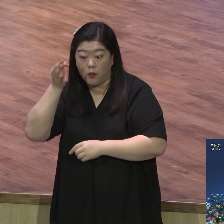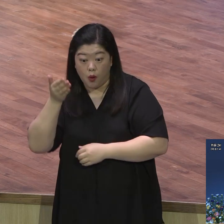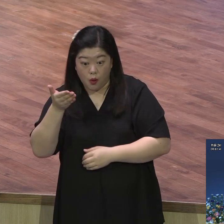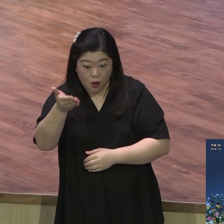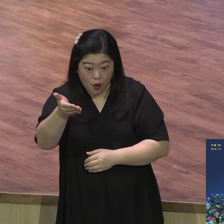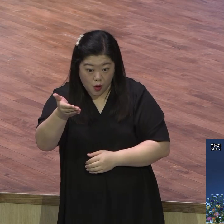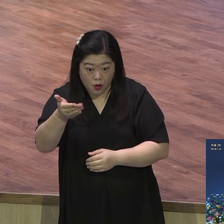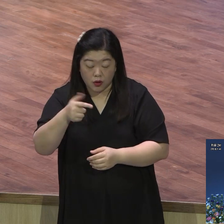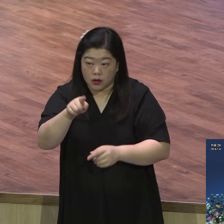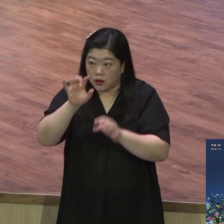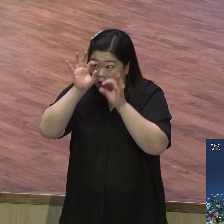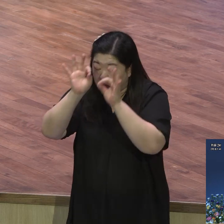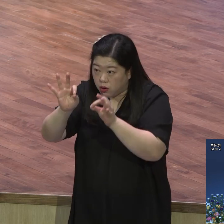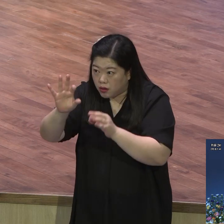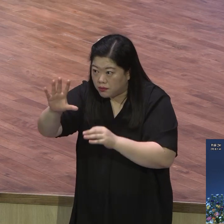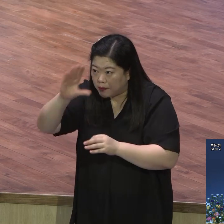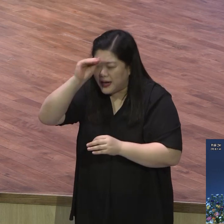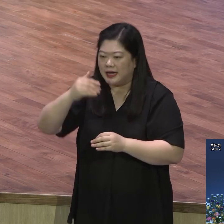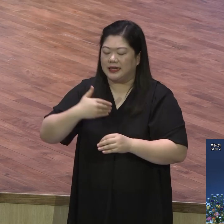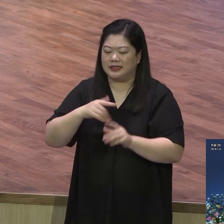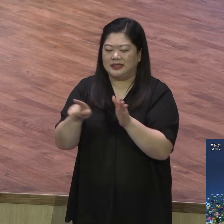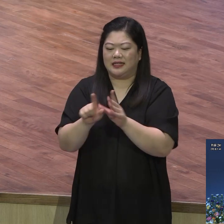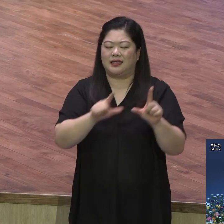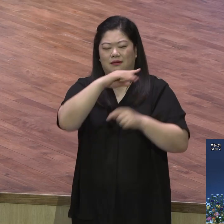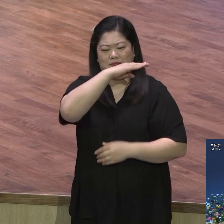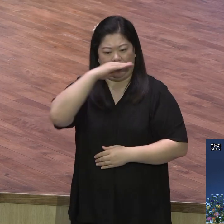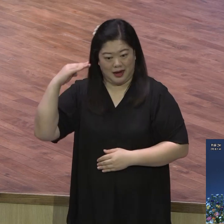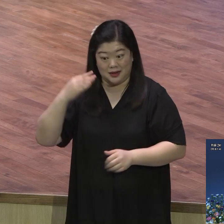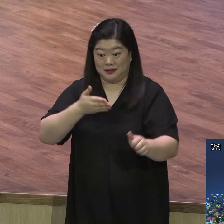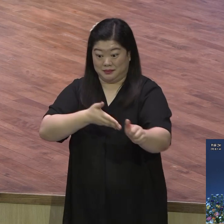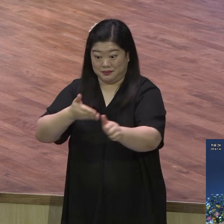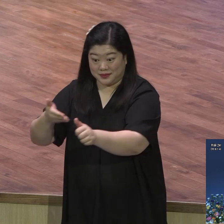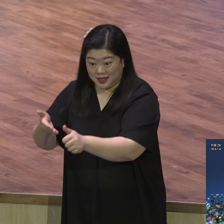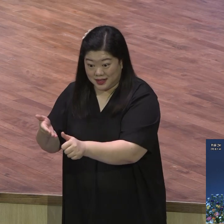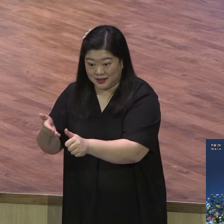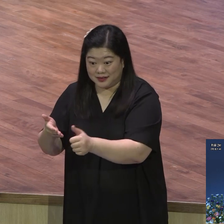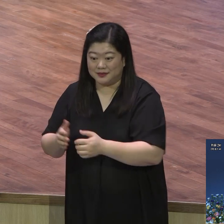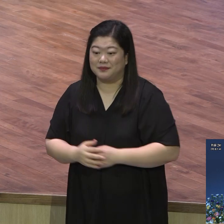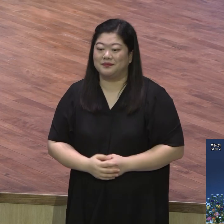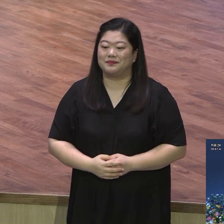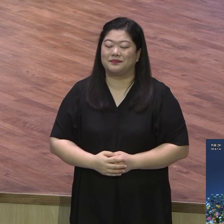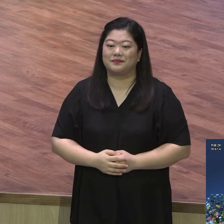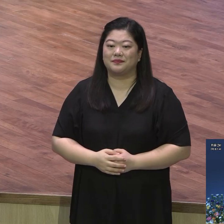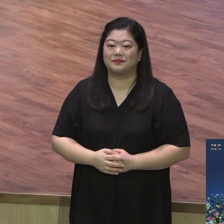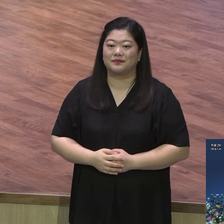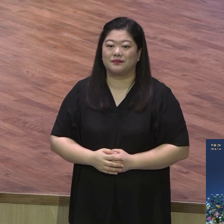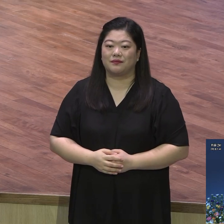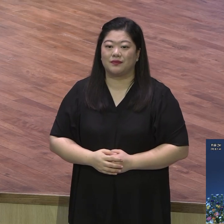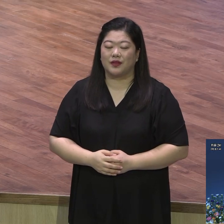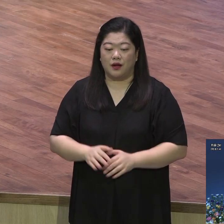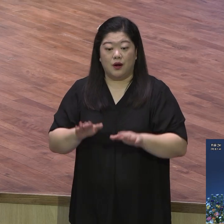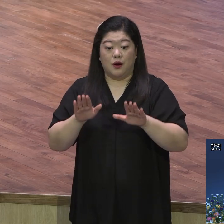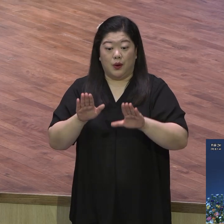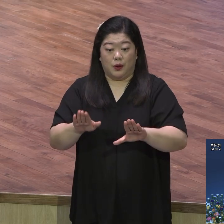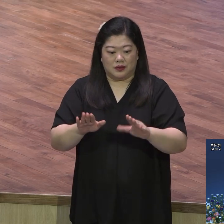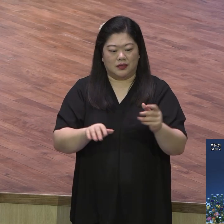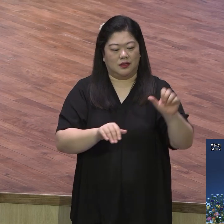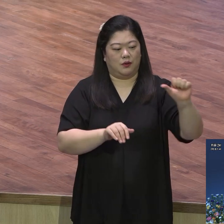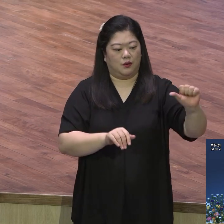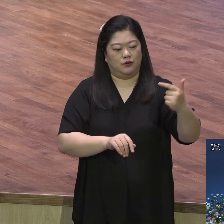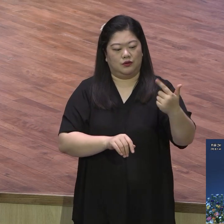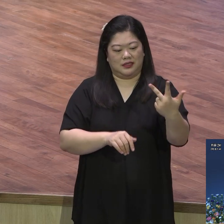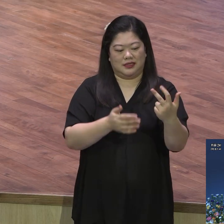균형 잡힌 성장의 길을 재물로 축복합니다. 오늘 보면 말씀은 예수님께서 산상수원을 마치시고